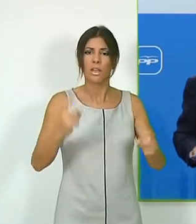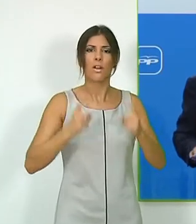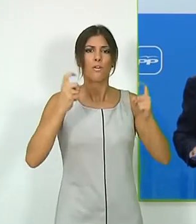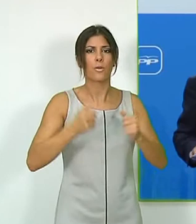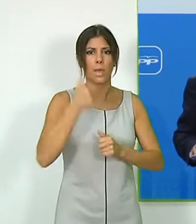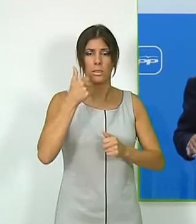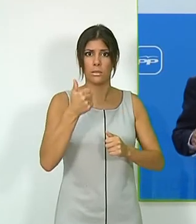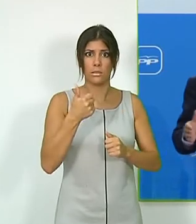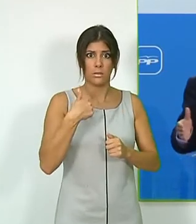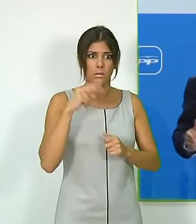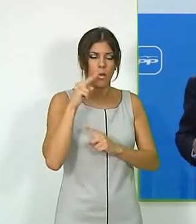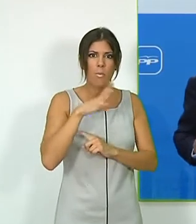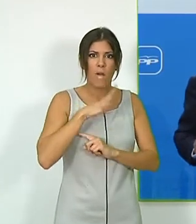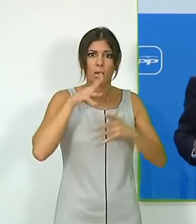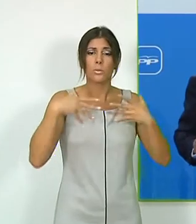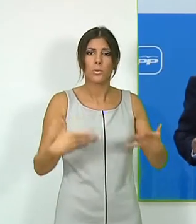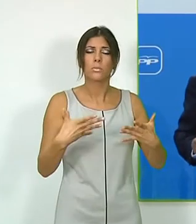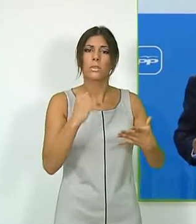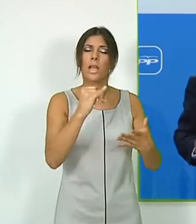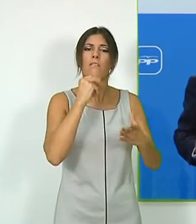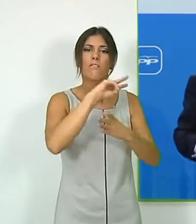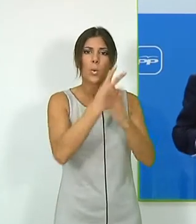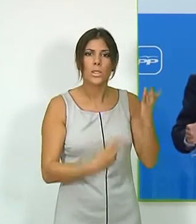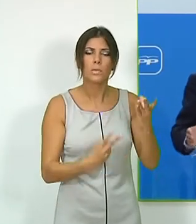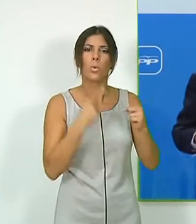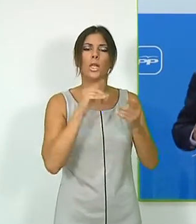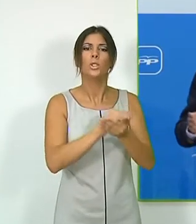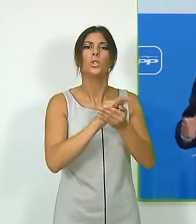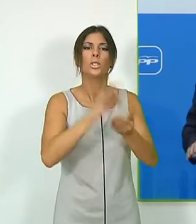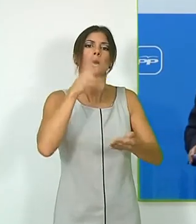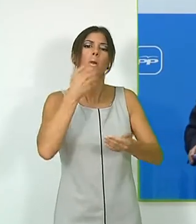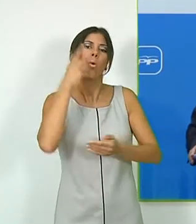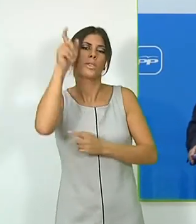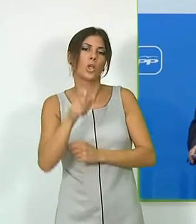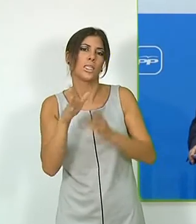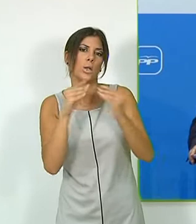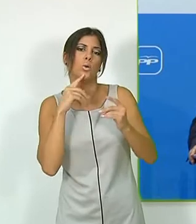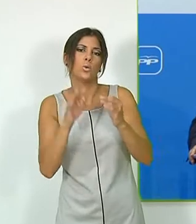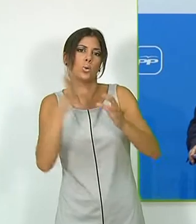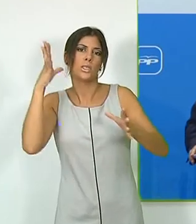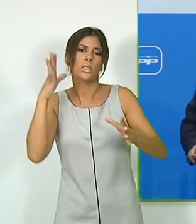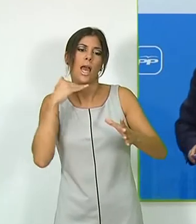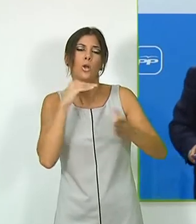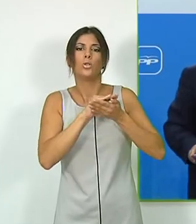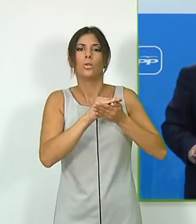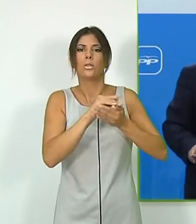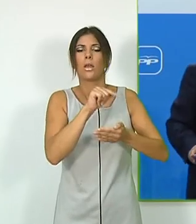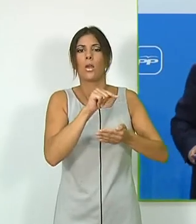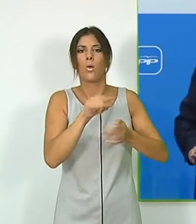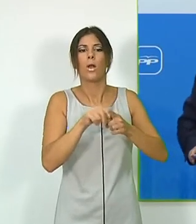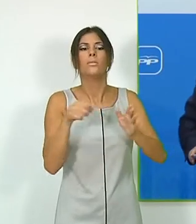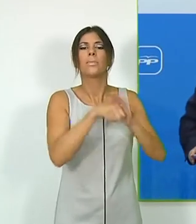esfuerzos, hasta se sortean las plazas de bilingüismo, ¿no? Un andaluz, un niño andaluz puede tener suerte y conseguir en un